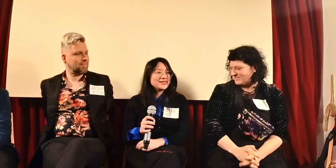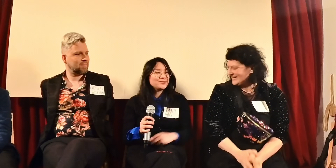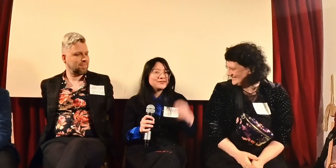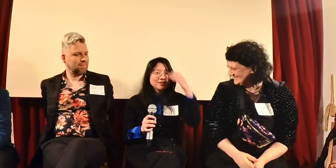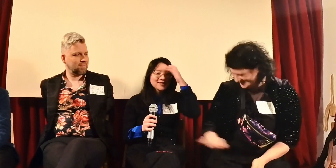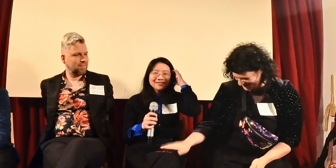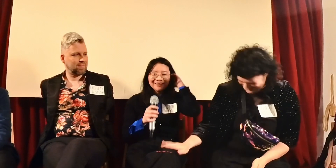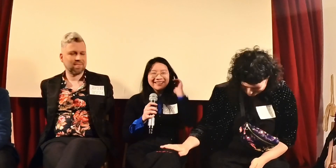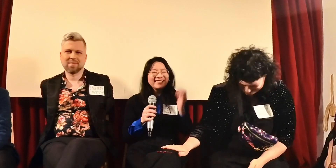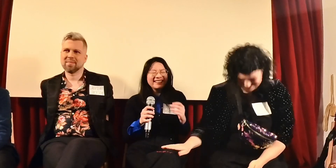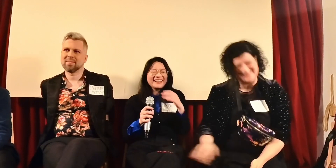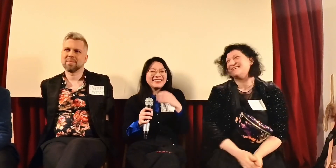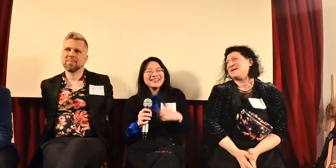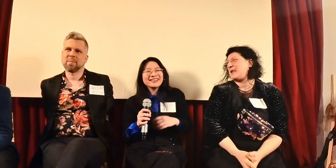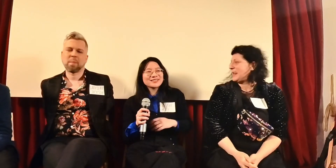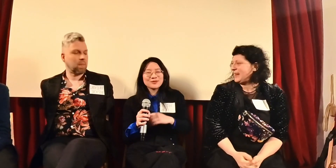Ahojte, dobrý večer.